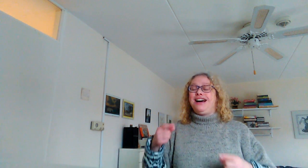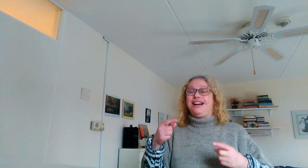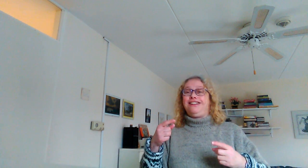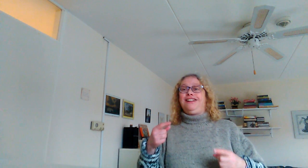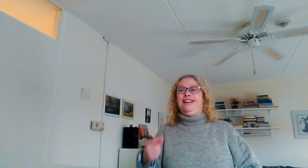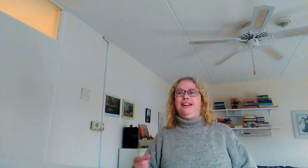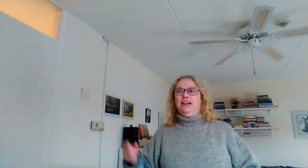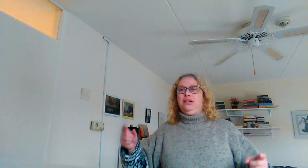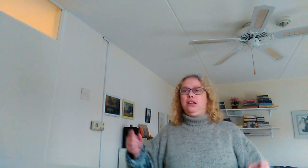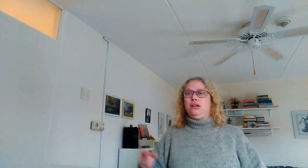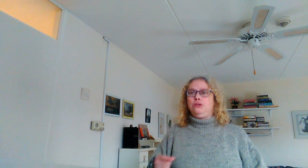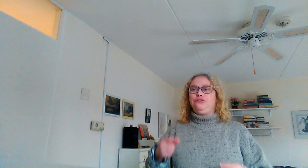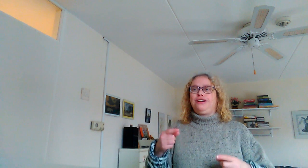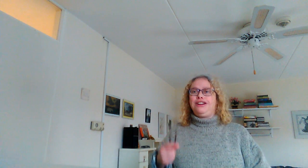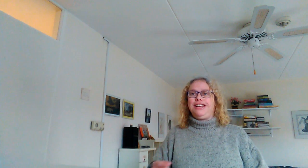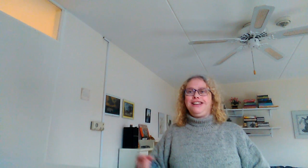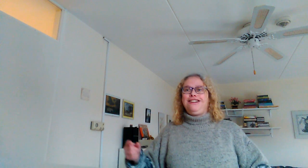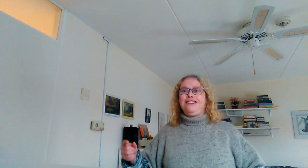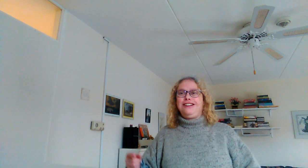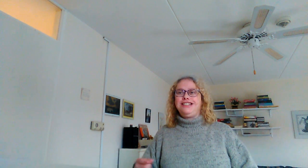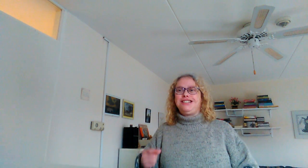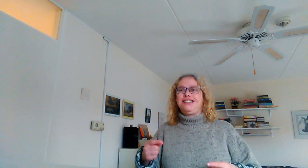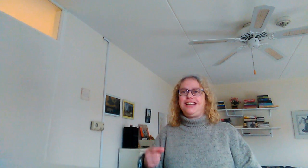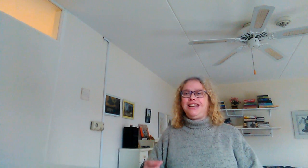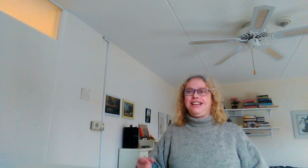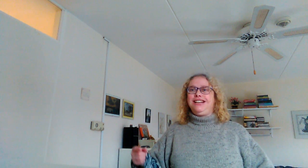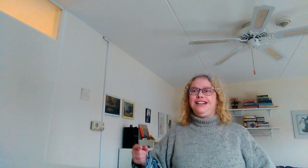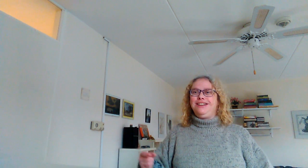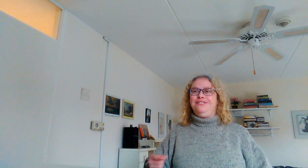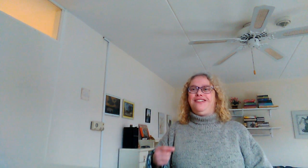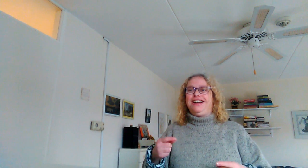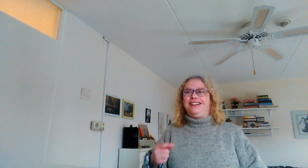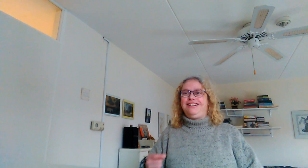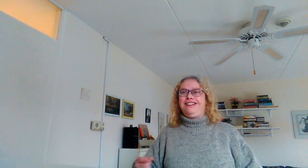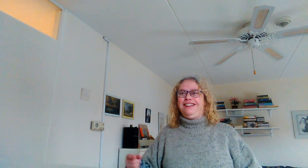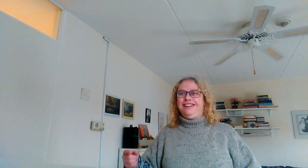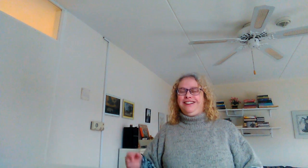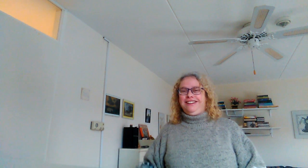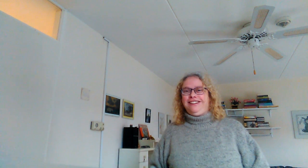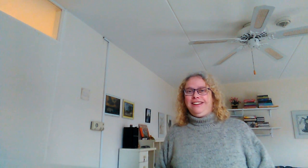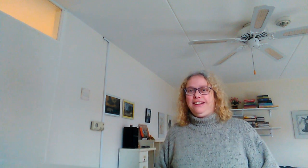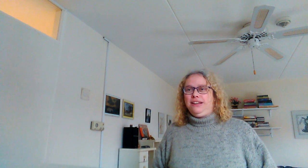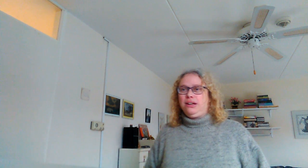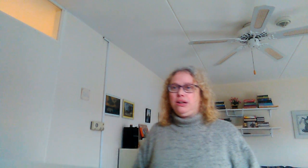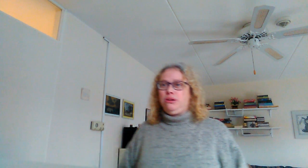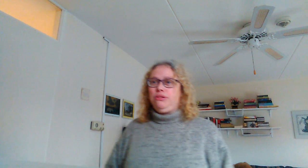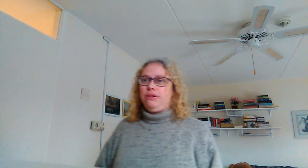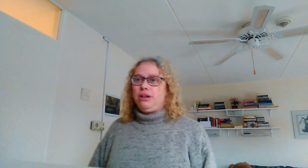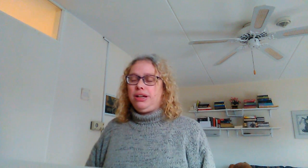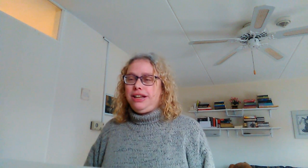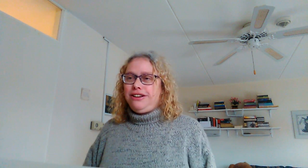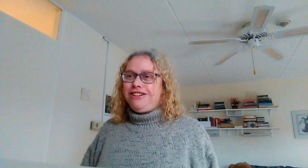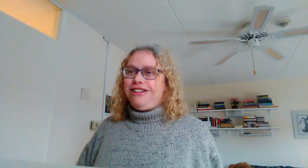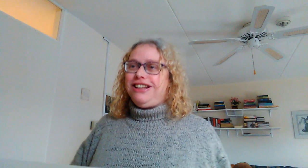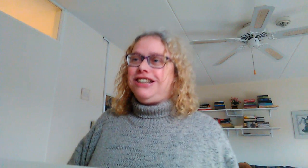helemaal. Jeroen van Inkel is het helemaal. Jeroen van Inkel is